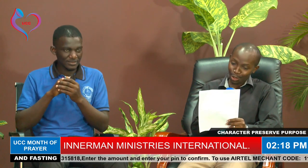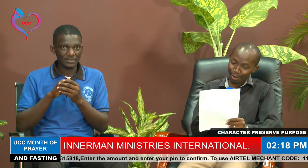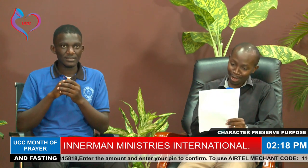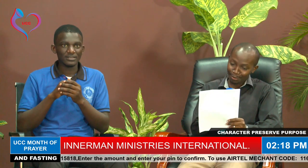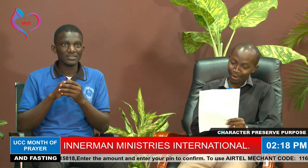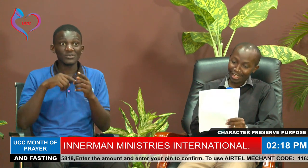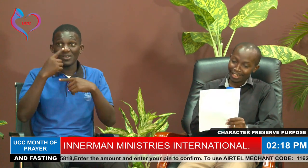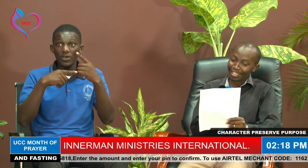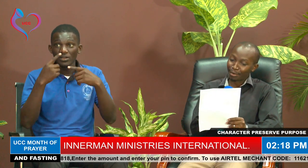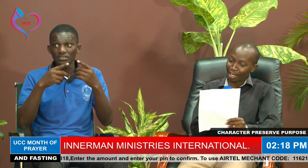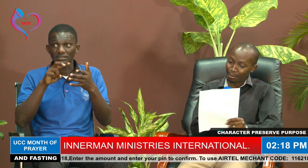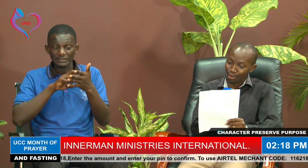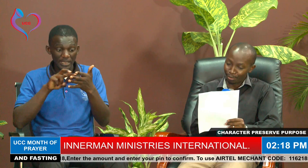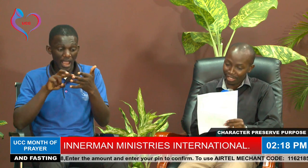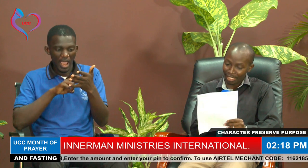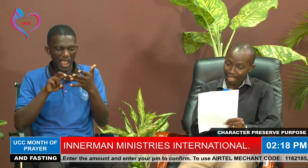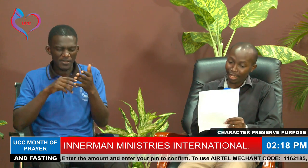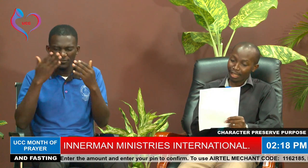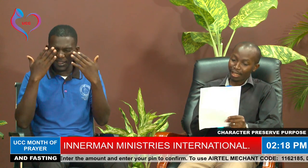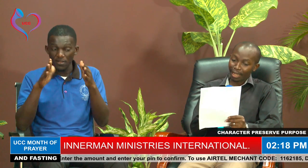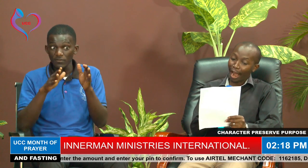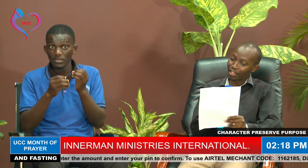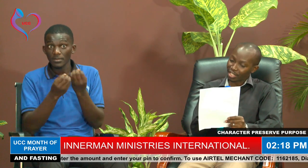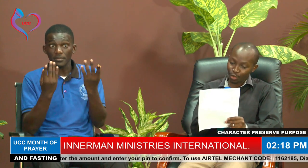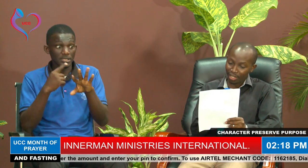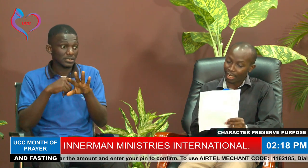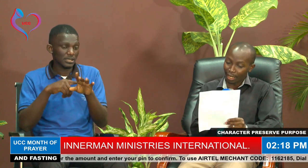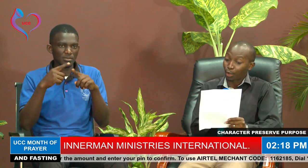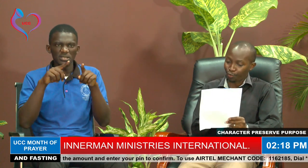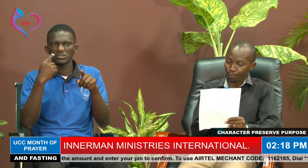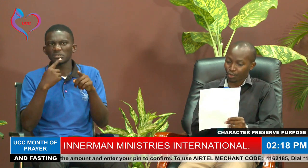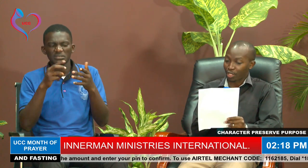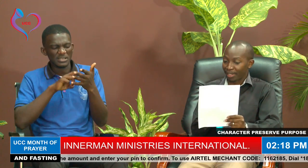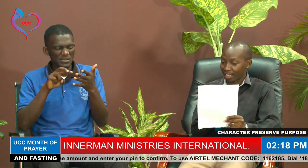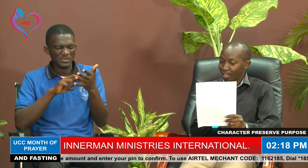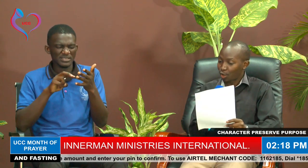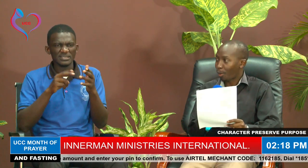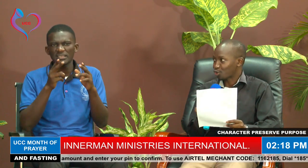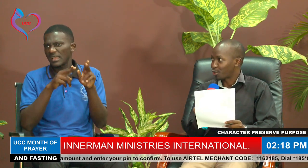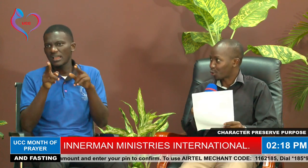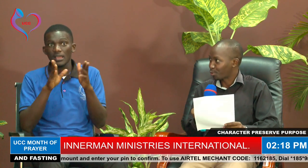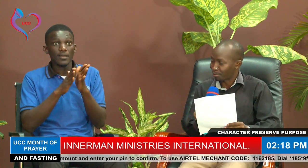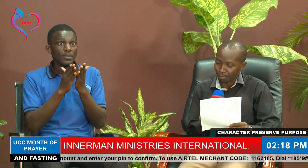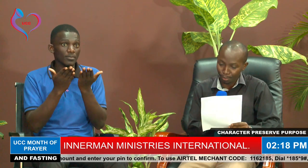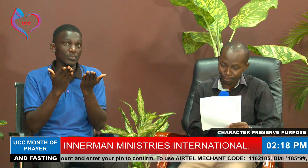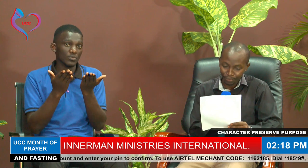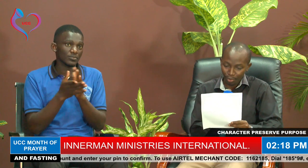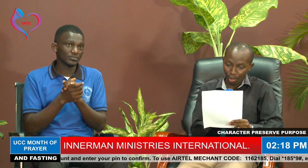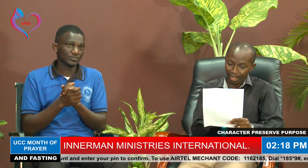nsoma Bible. Nenji malake miundi miinji na ye. Nga I just read nga novo. So ye baza. Omusome so kusoma Bible. Amen. Kwebali